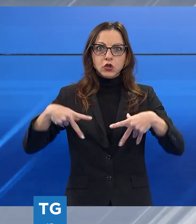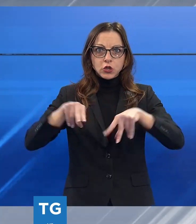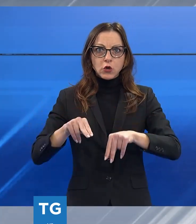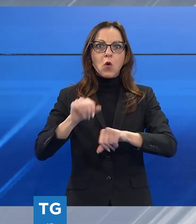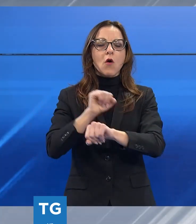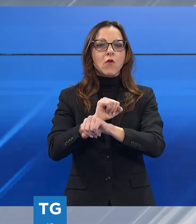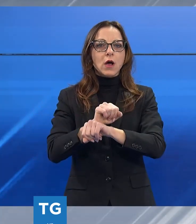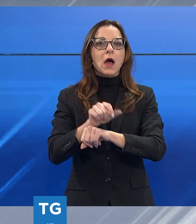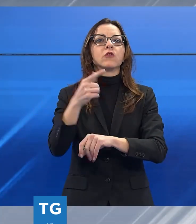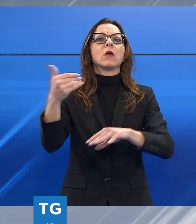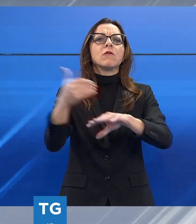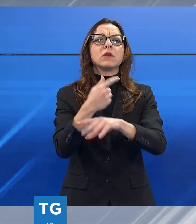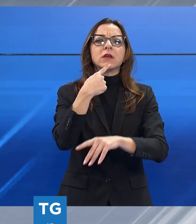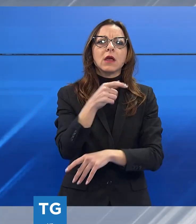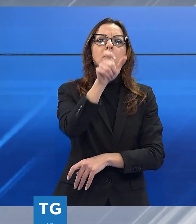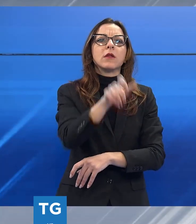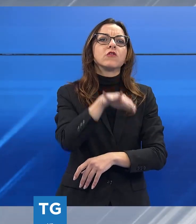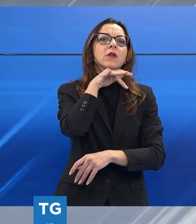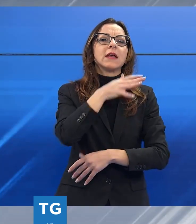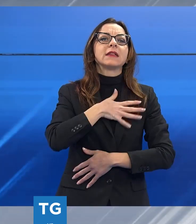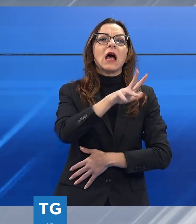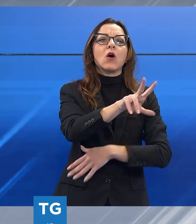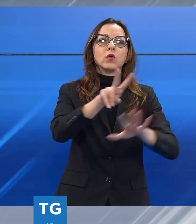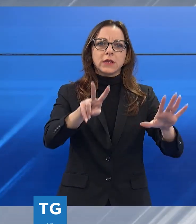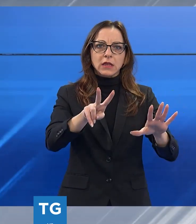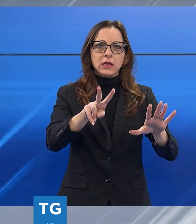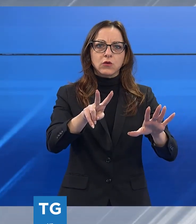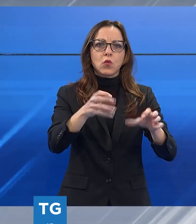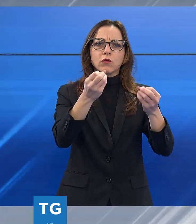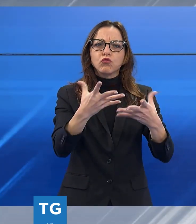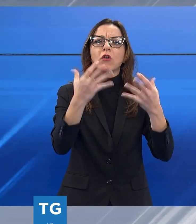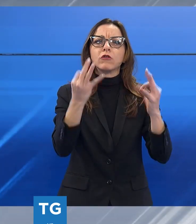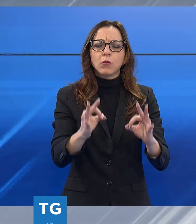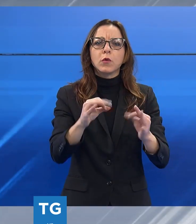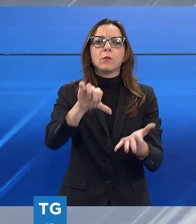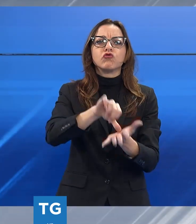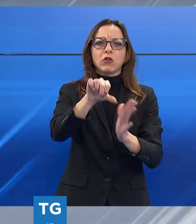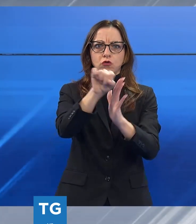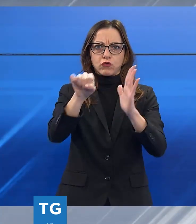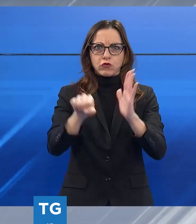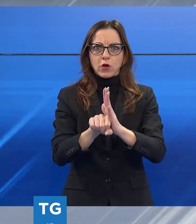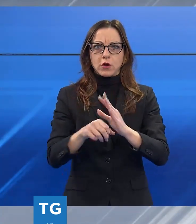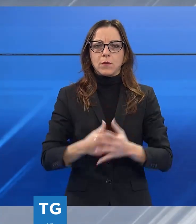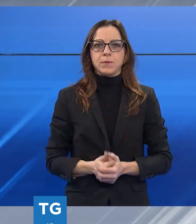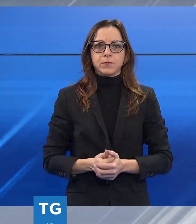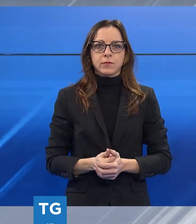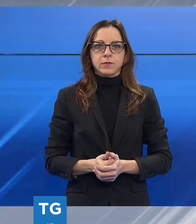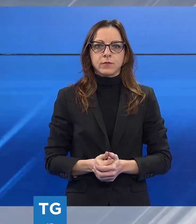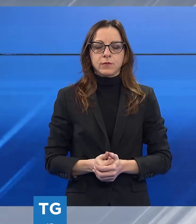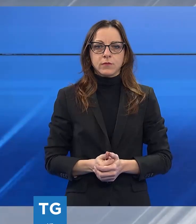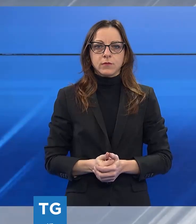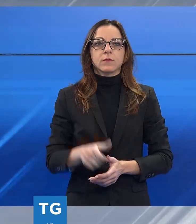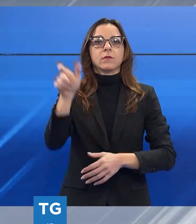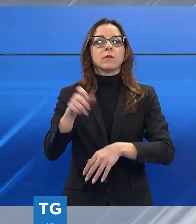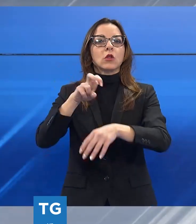di un anziano di 82 anni in centro storico. Tutti i dettagli nel servizio. È tornato in carcere il